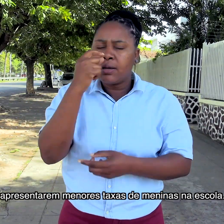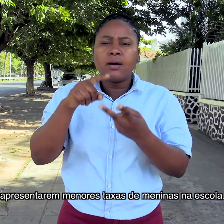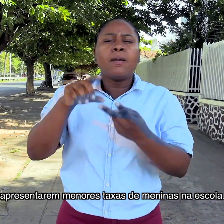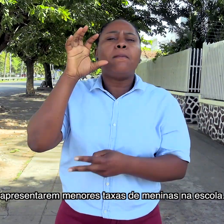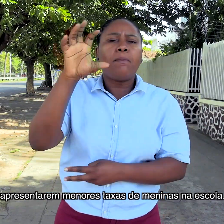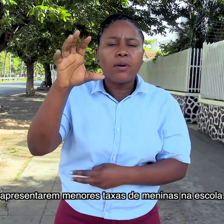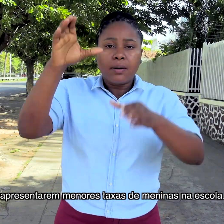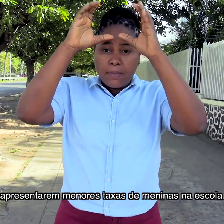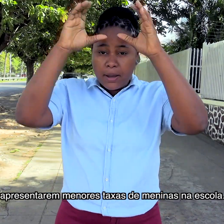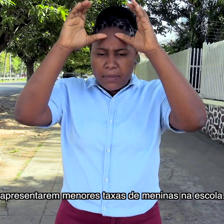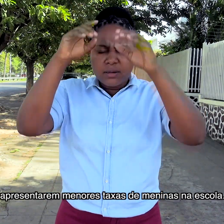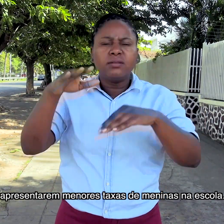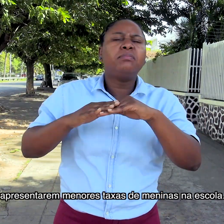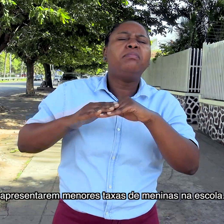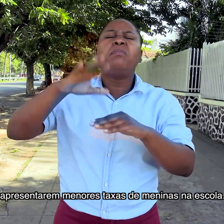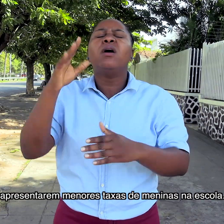apresentarem menores taxas de meninas na escola.